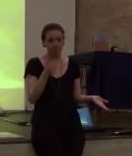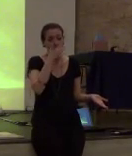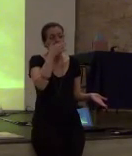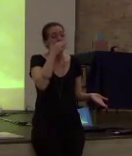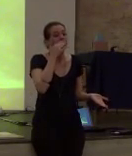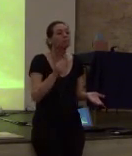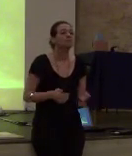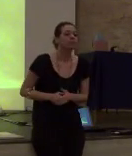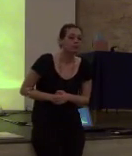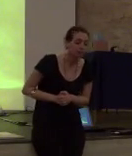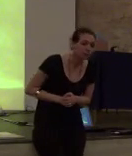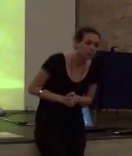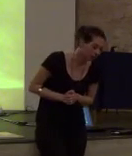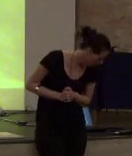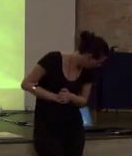portuguesa,